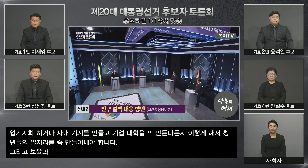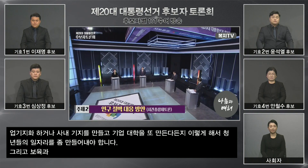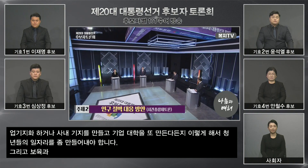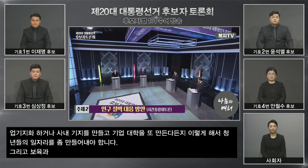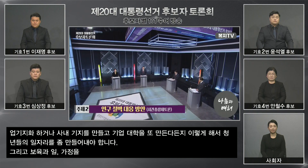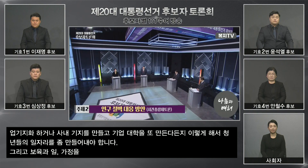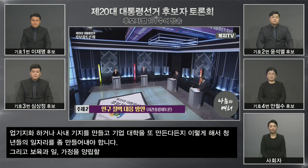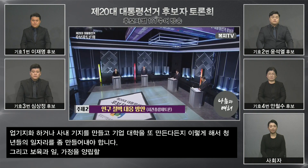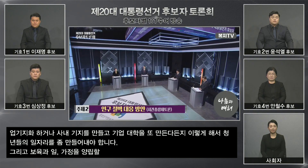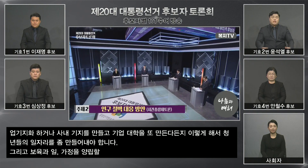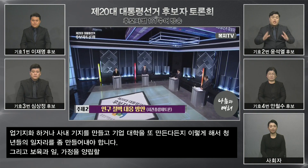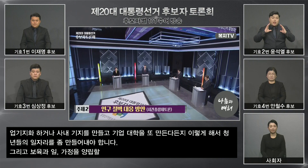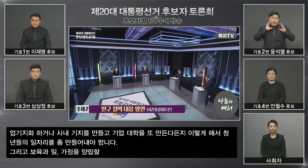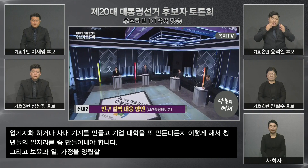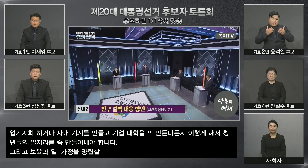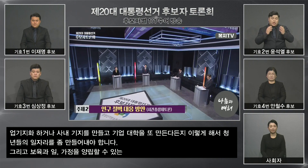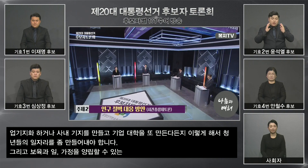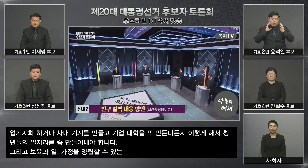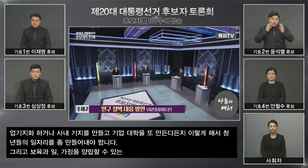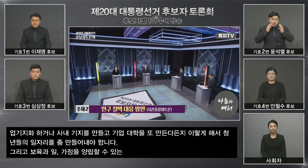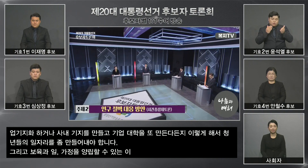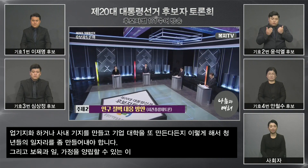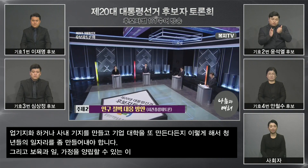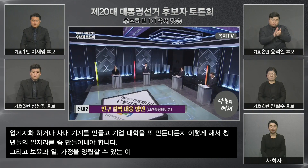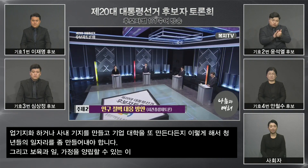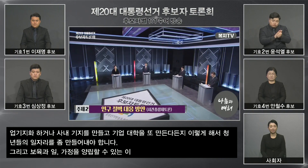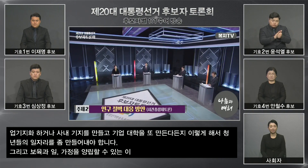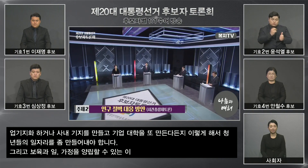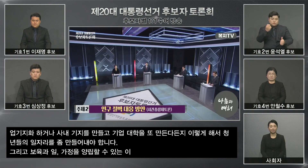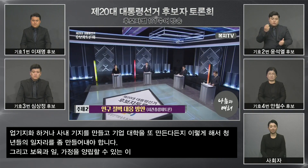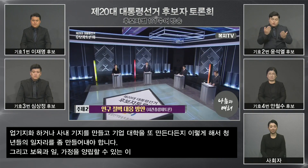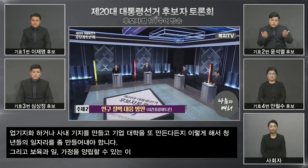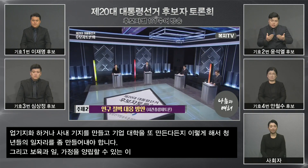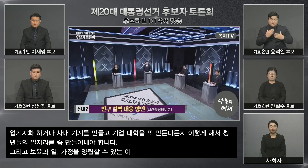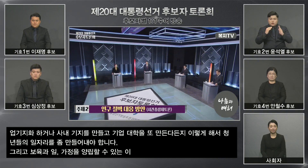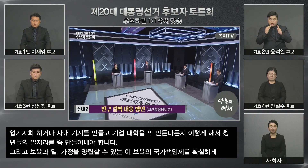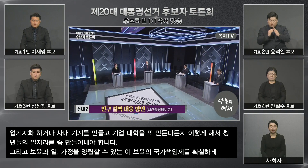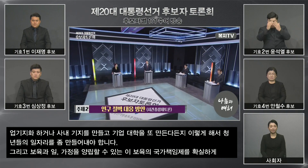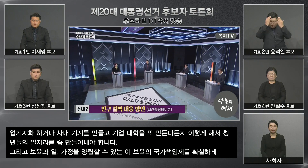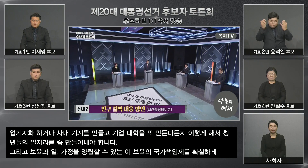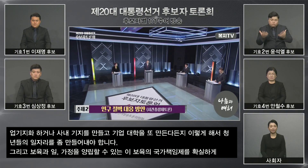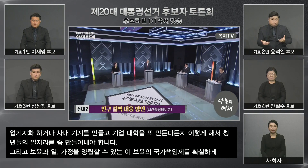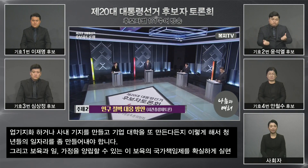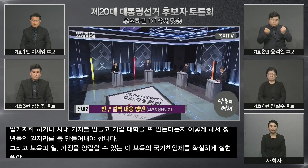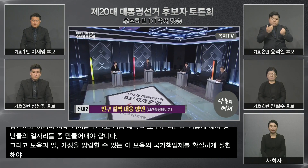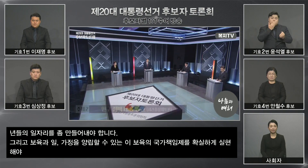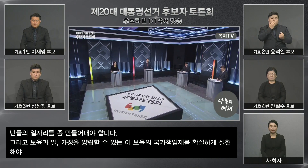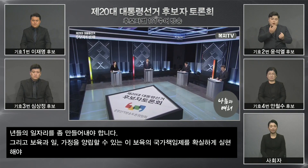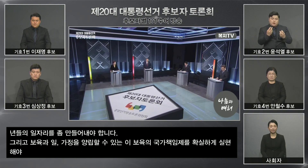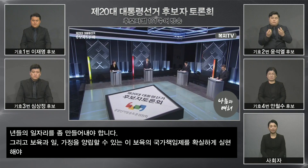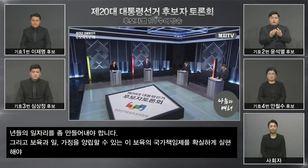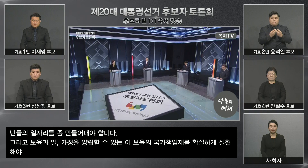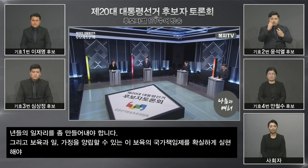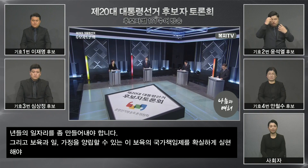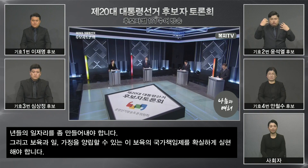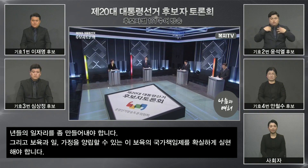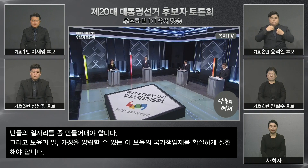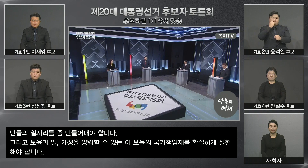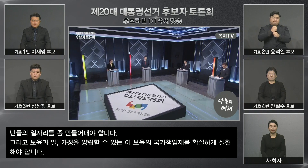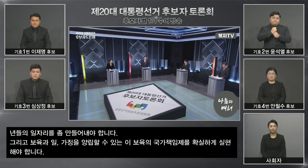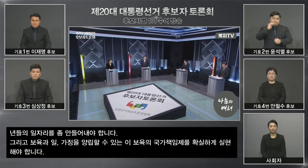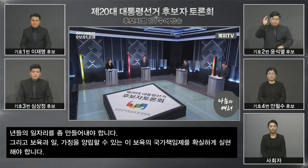이 보육의 국가 책임제를 확실하게 이렇게 실현해야 됩니다. 그런데 저는